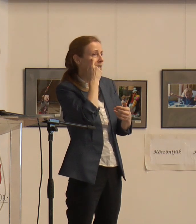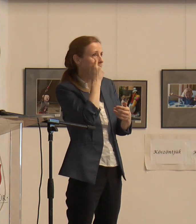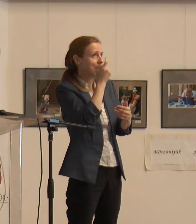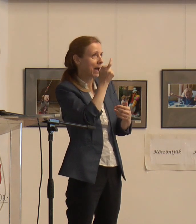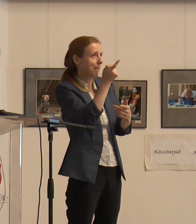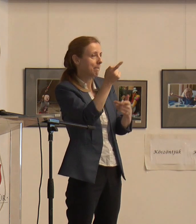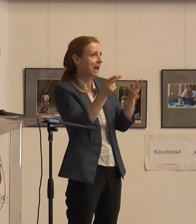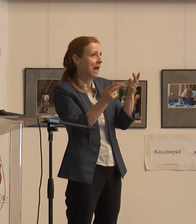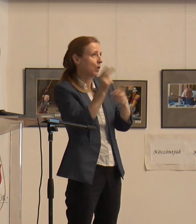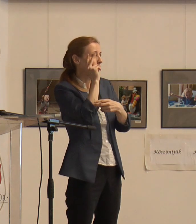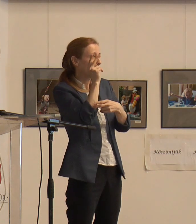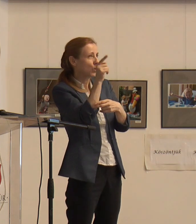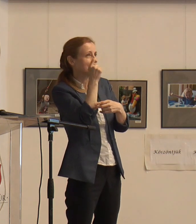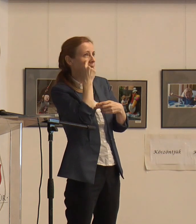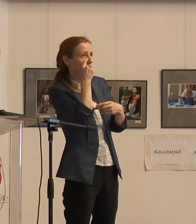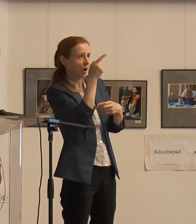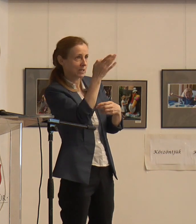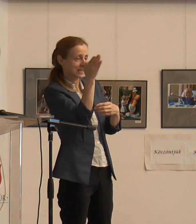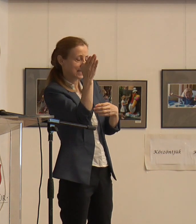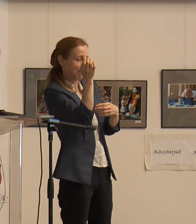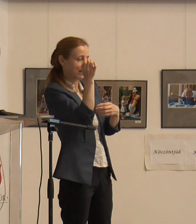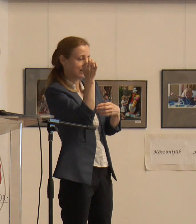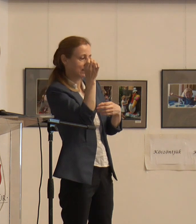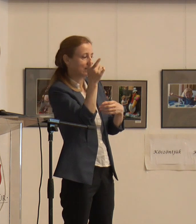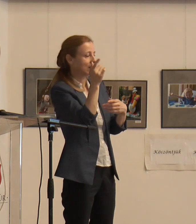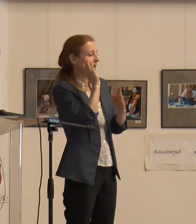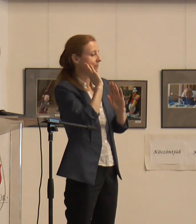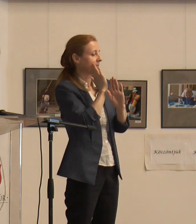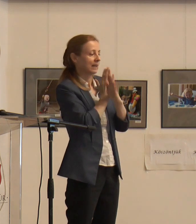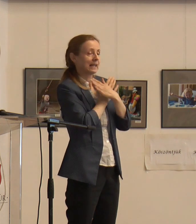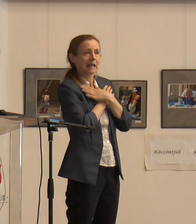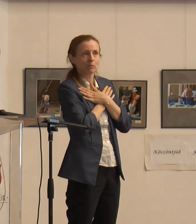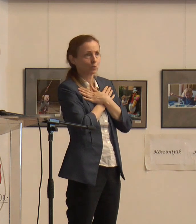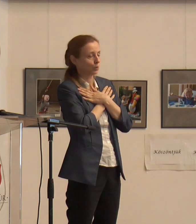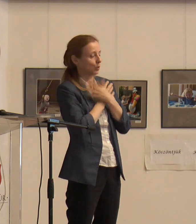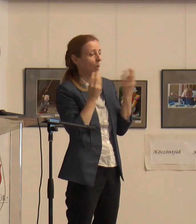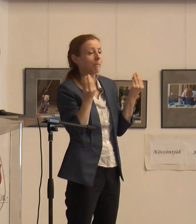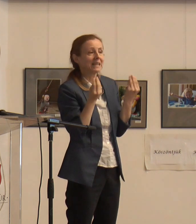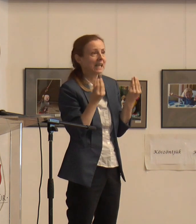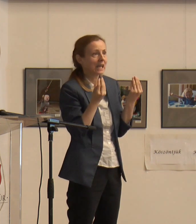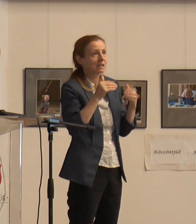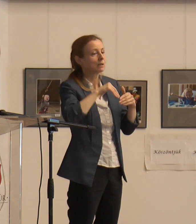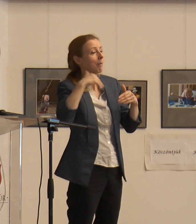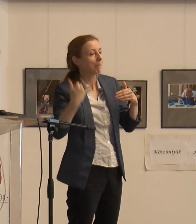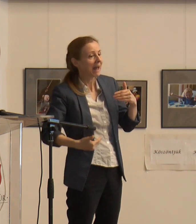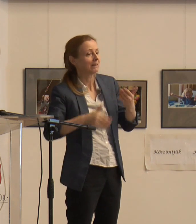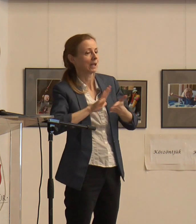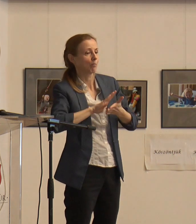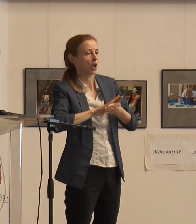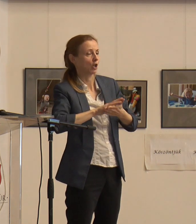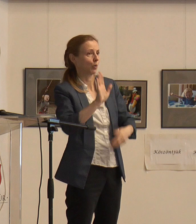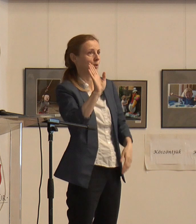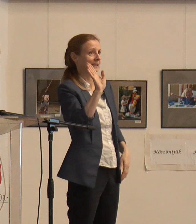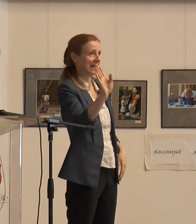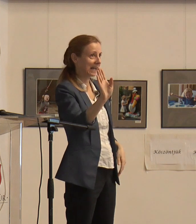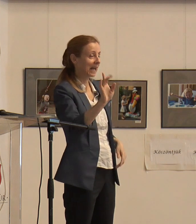szememmel őrizzem a szemedet. Nem tudom miért, meddig maradok meg neked,